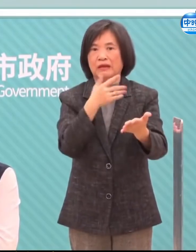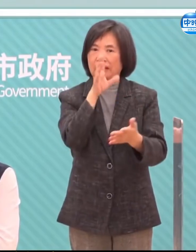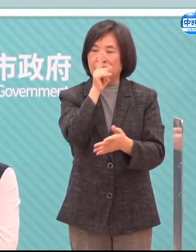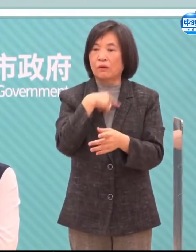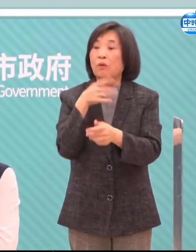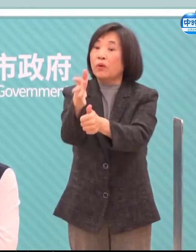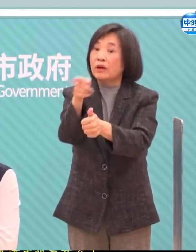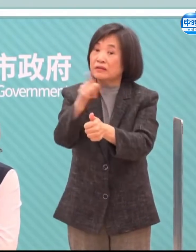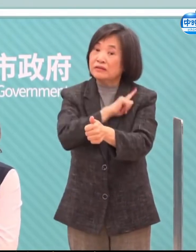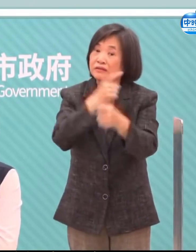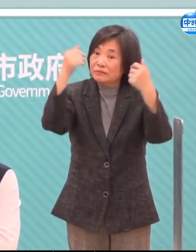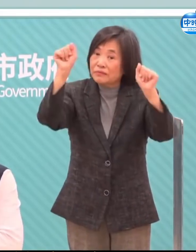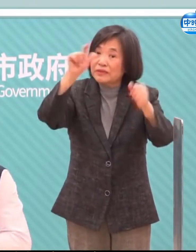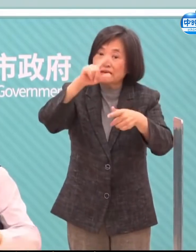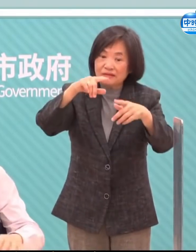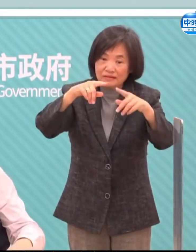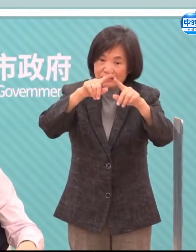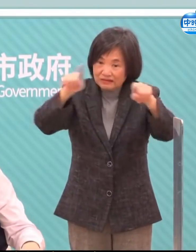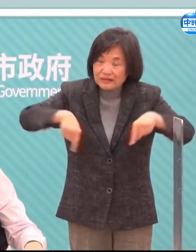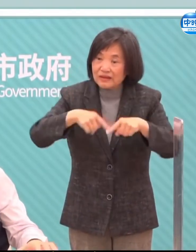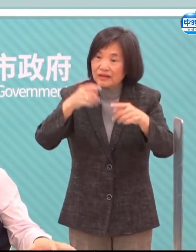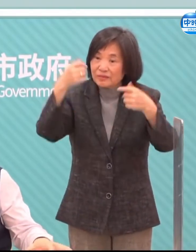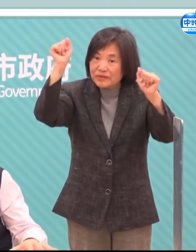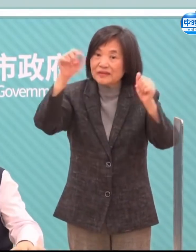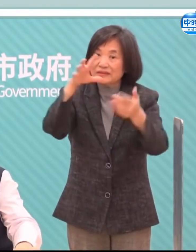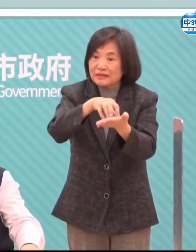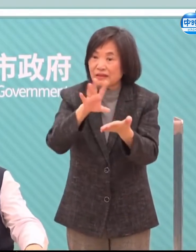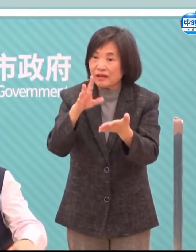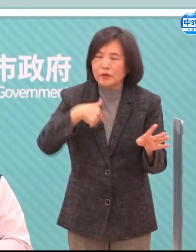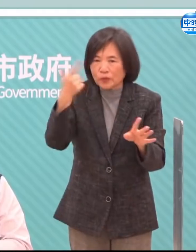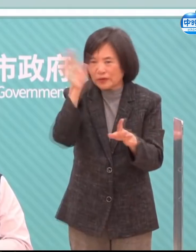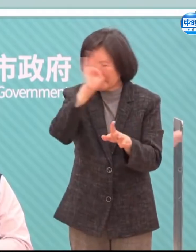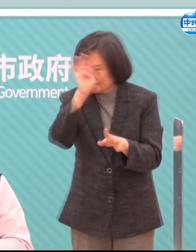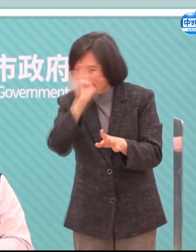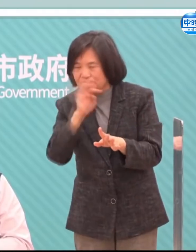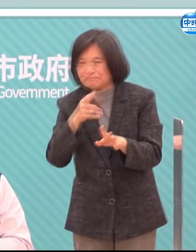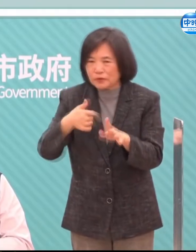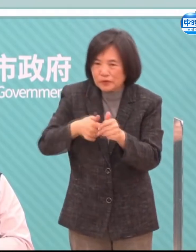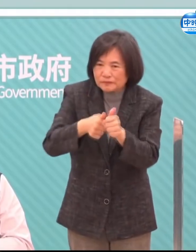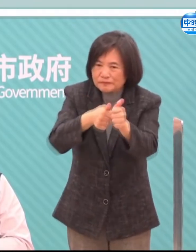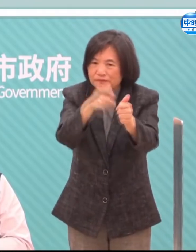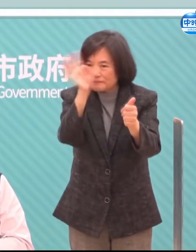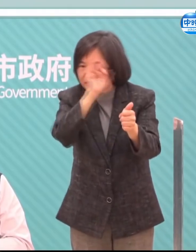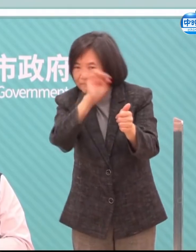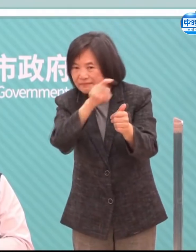我跟你讲啊，算了，我讲今天没有心情跟你们讲这个。